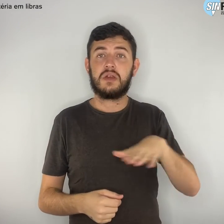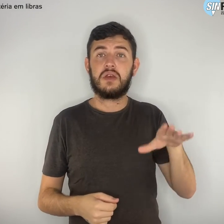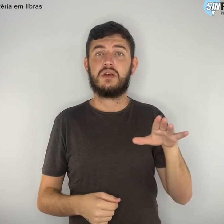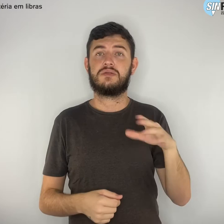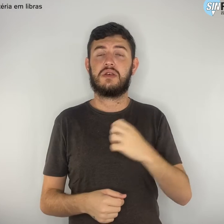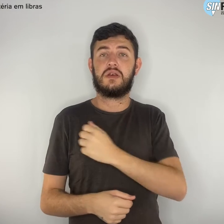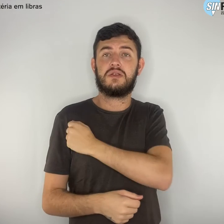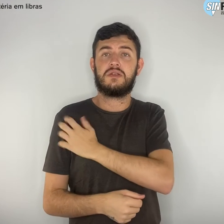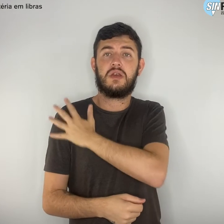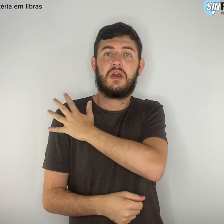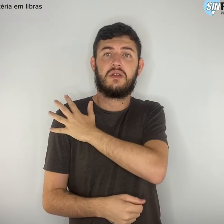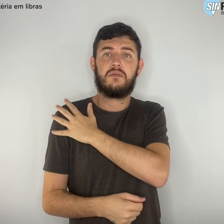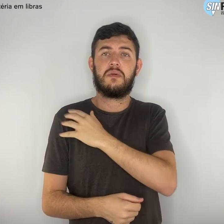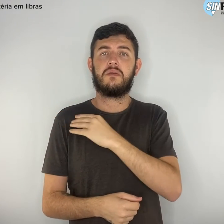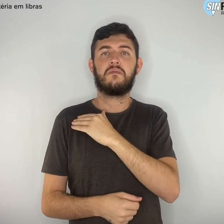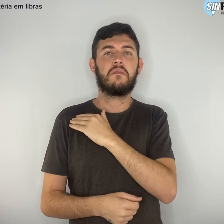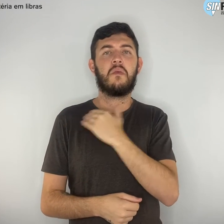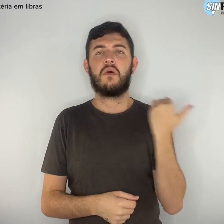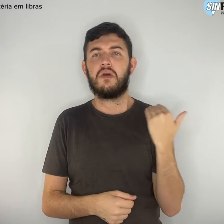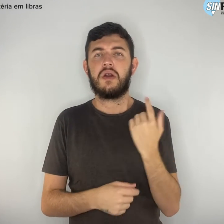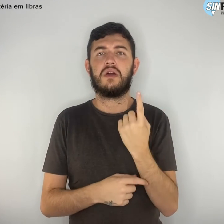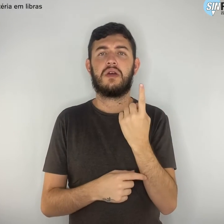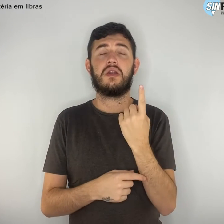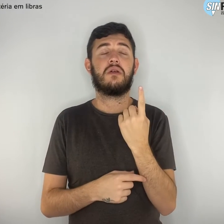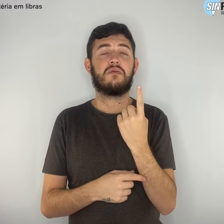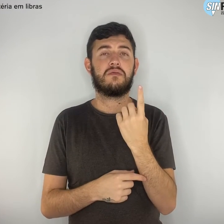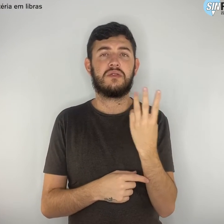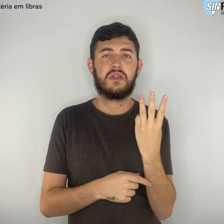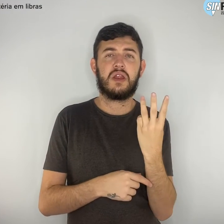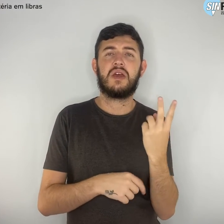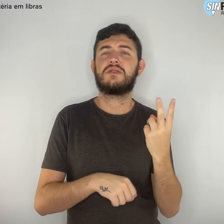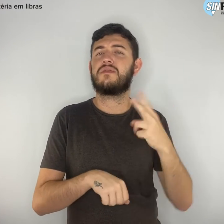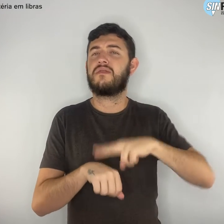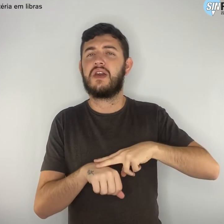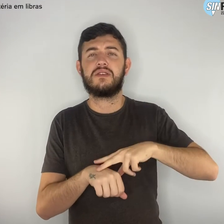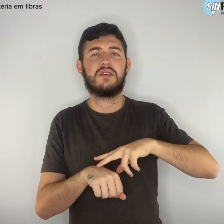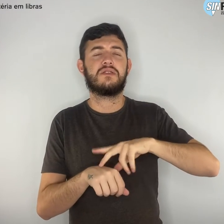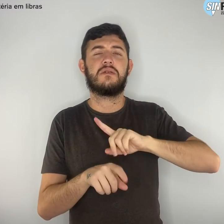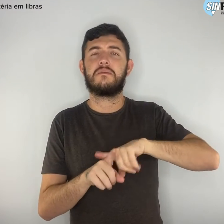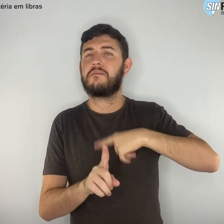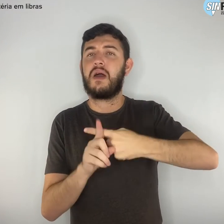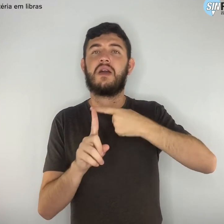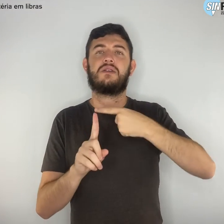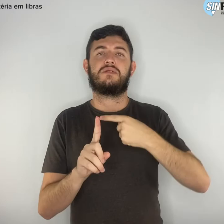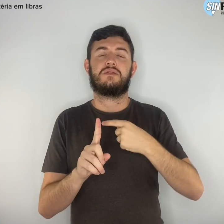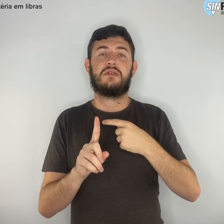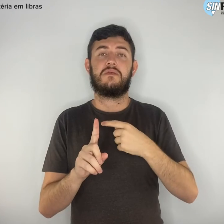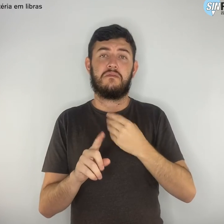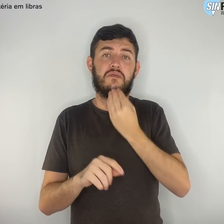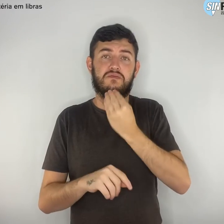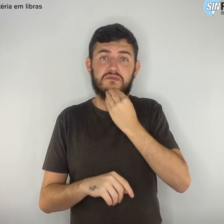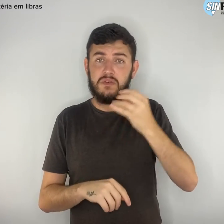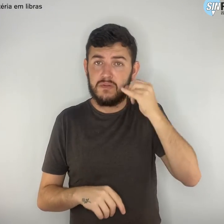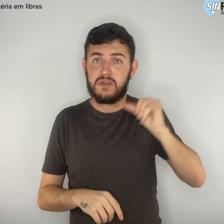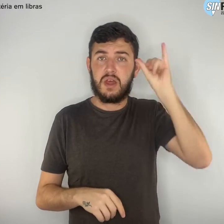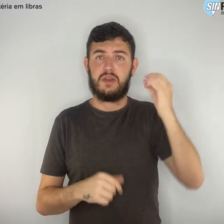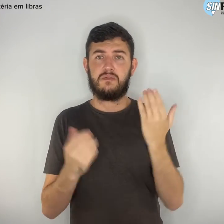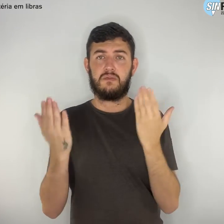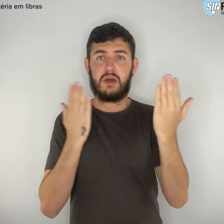morrer 13 vezes mais por causas evitáveis do que a média nacional. Os